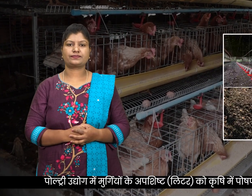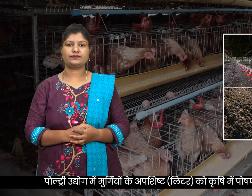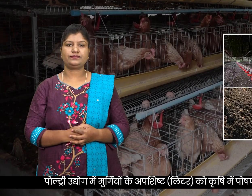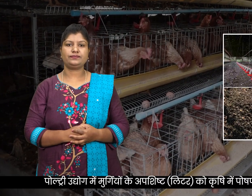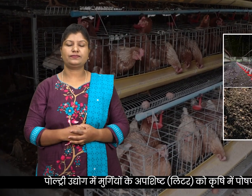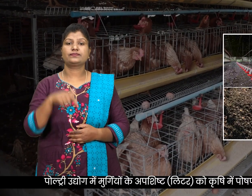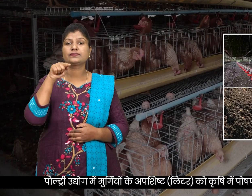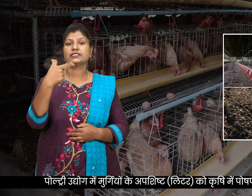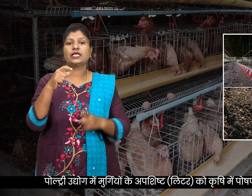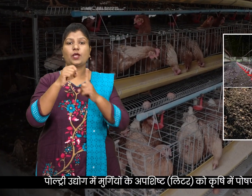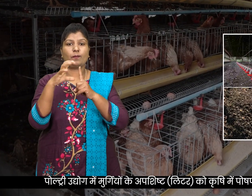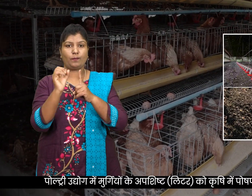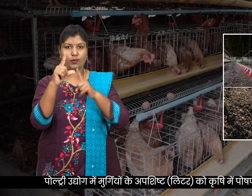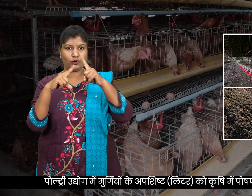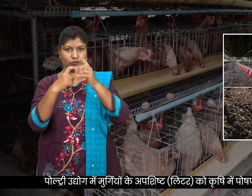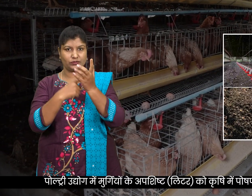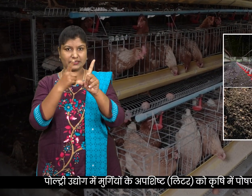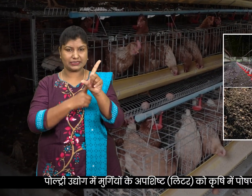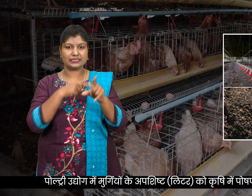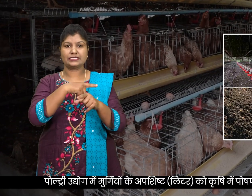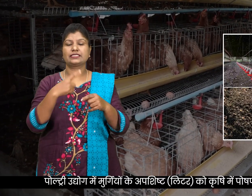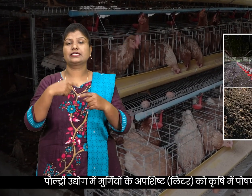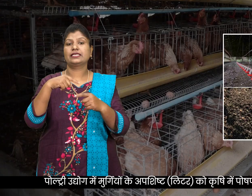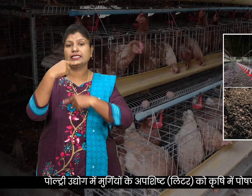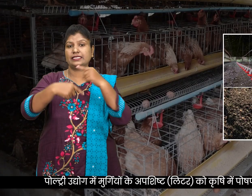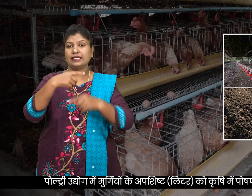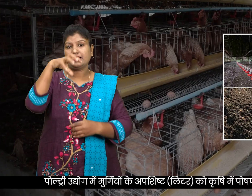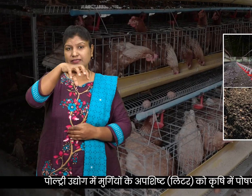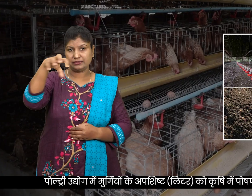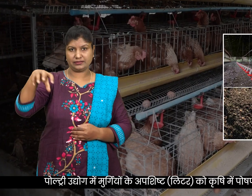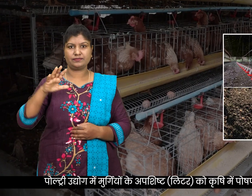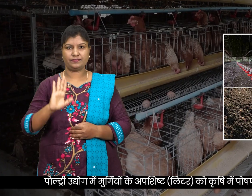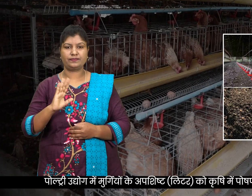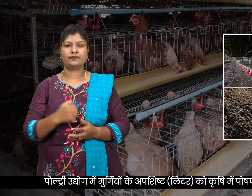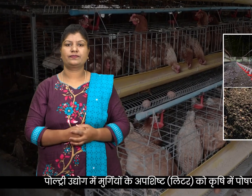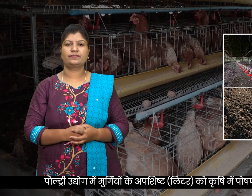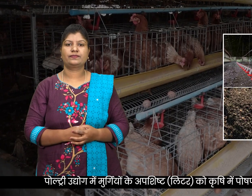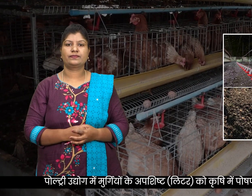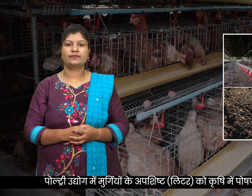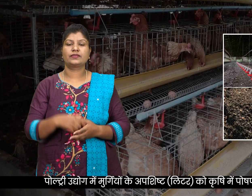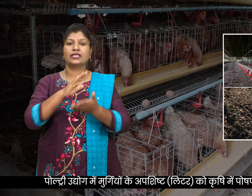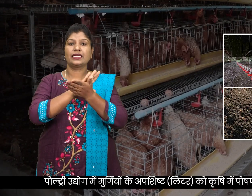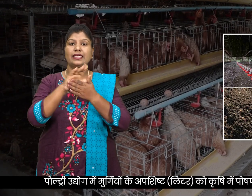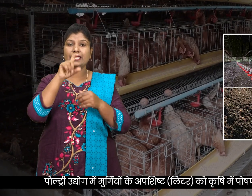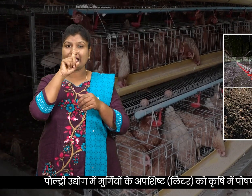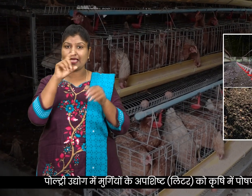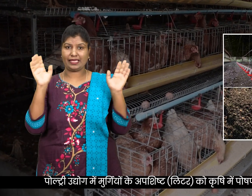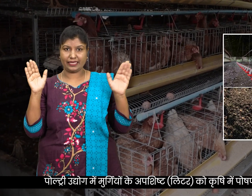पोल्ट्री उद्योग में मुर्गियों के अपशिष्ट लीटर को कृषि में पोषण युक्त खाद के रूप में